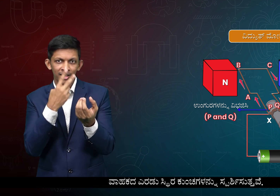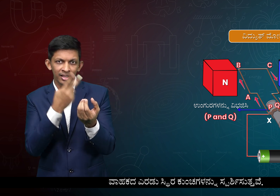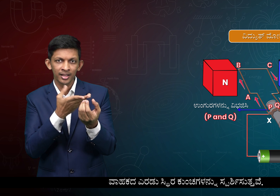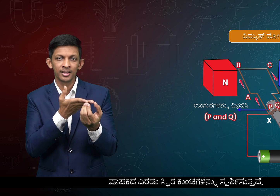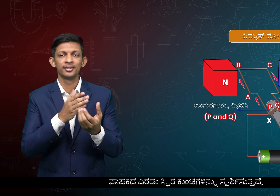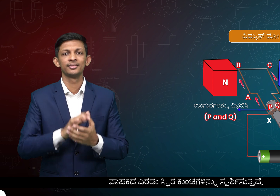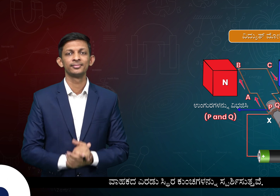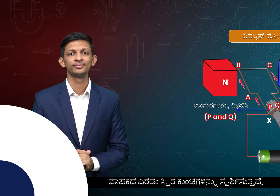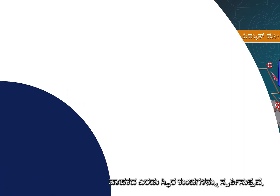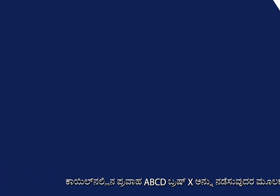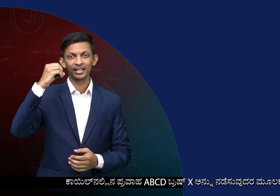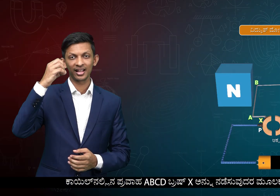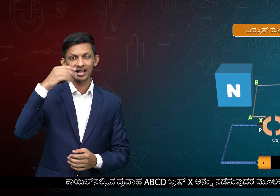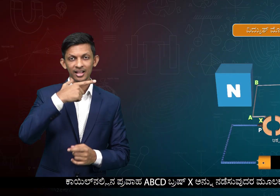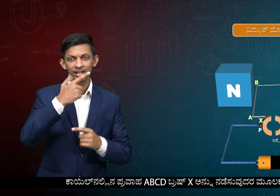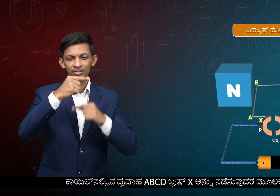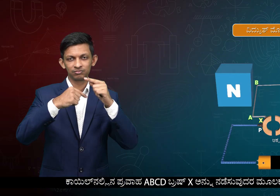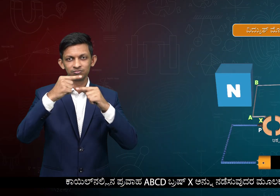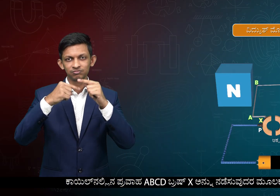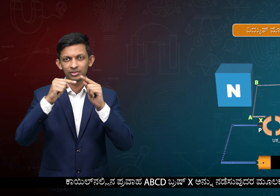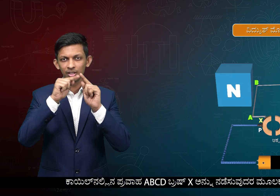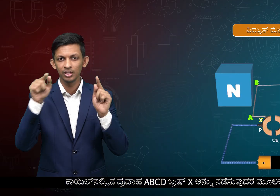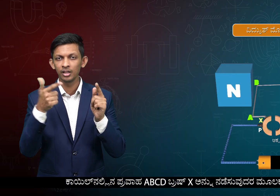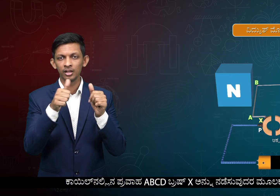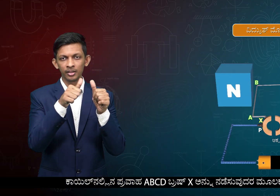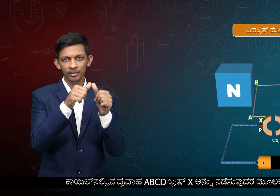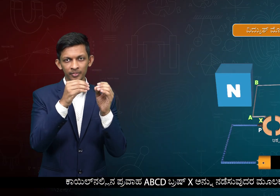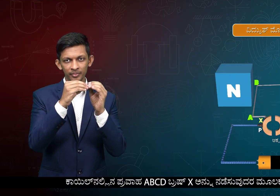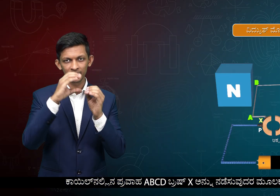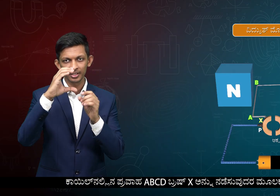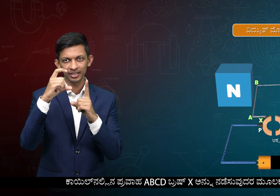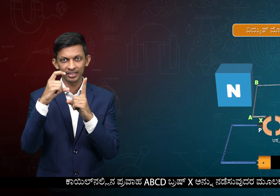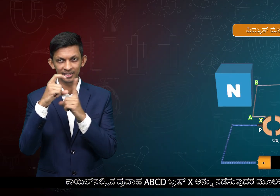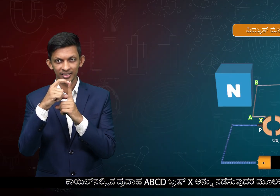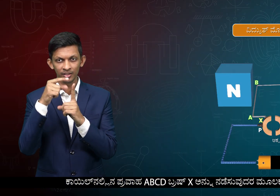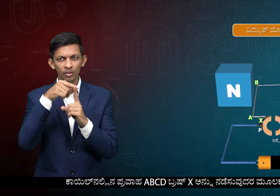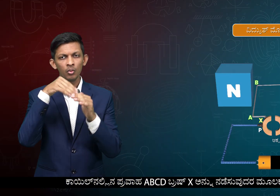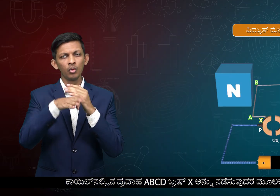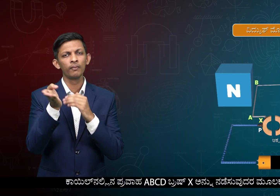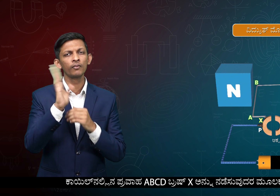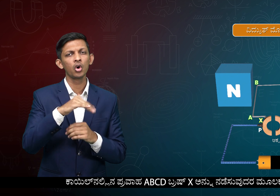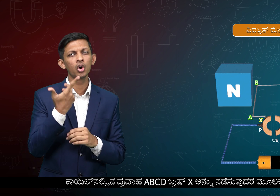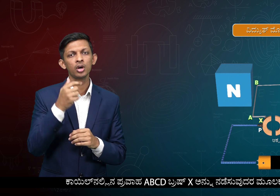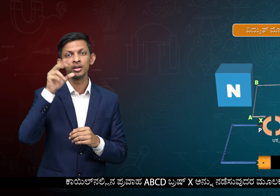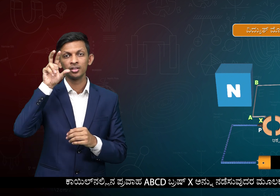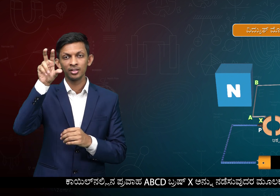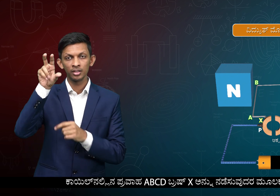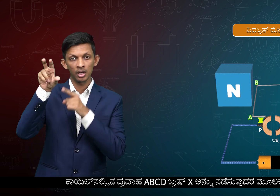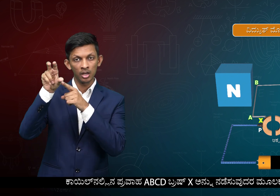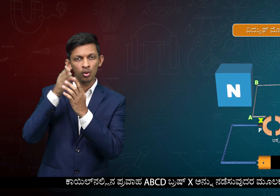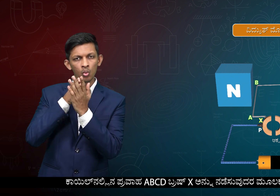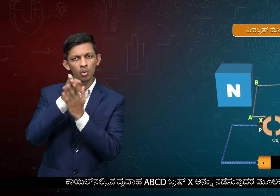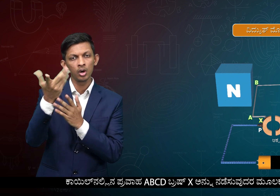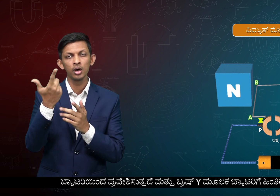ಕುಂಚಗಳನ್ನು ಸ್ಪರ್ಶಿಸುತ್ತವೆ. ಕಾಯಿಲ್ನಲ್ಲಿ ಪ್ರವಾಹದ ABCD ಬ್ರಷ್ X ಅನ್ನು ನಡೆಸುವುದರ